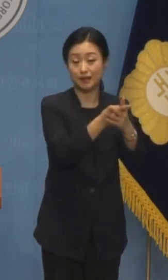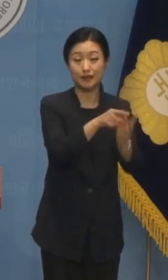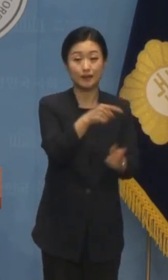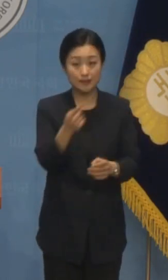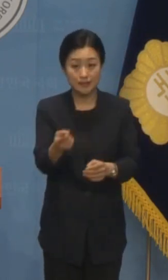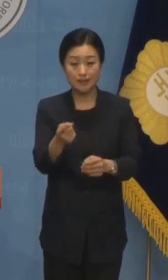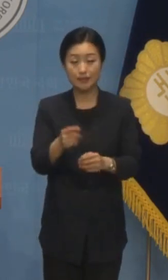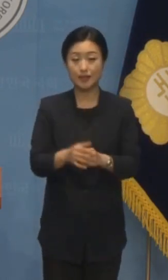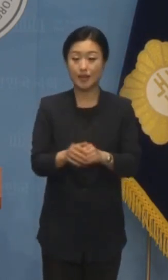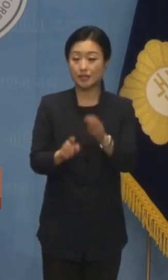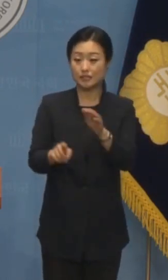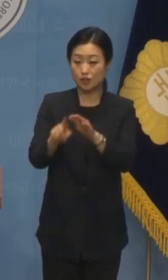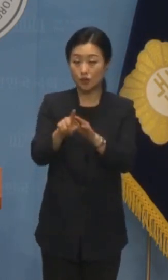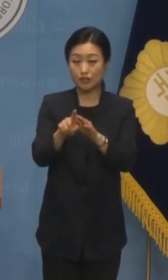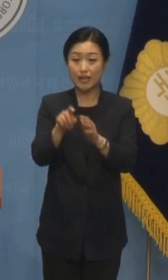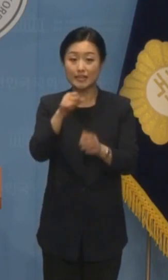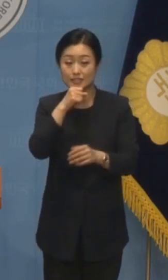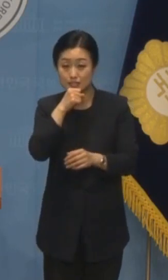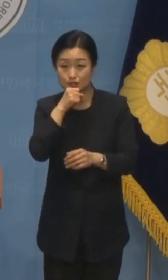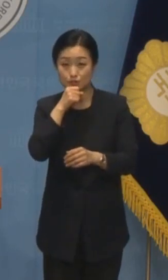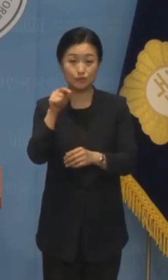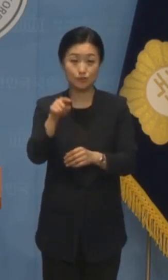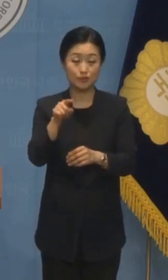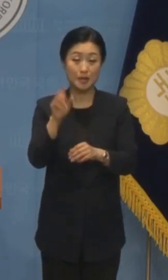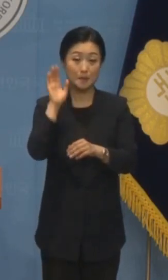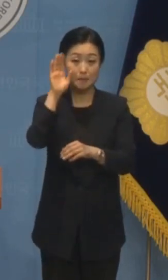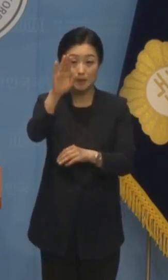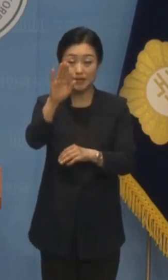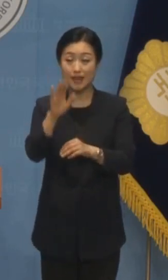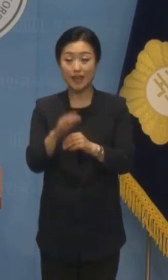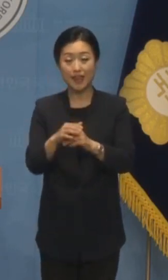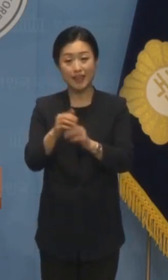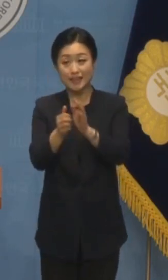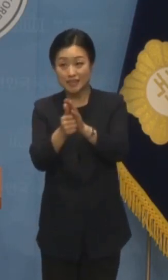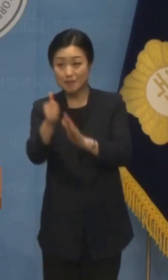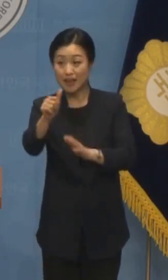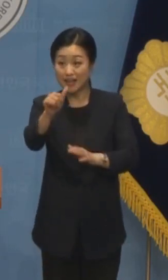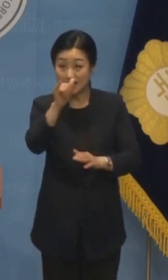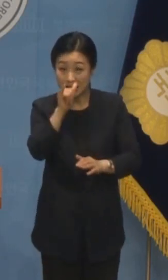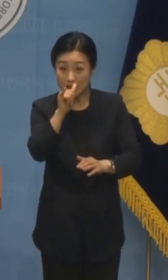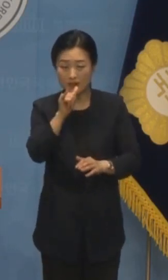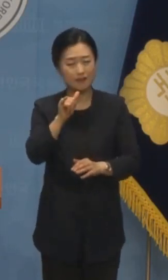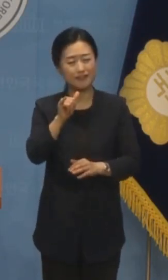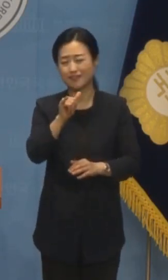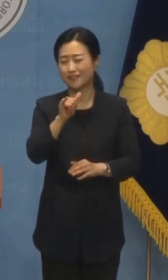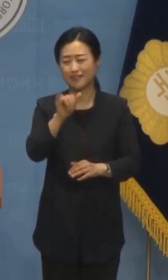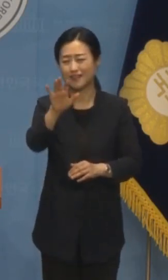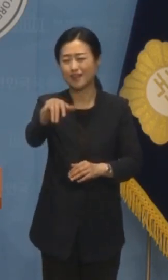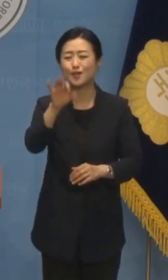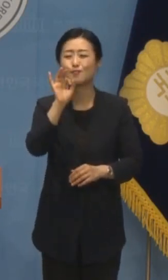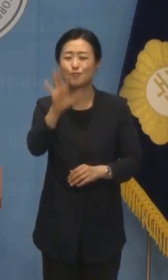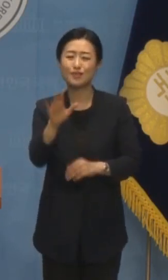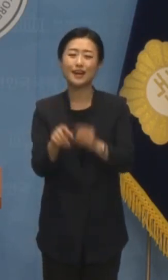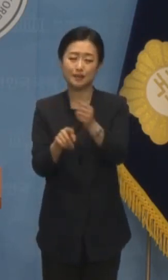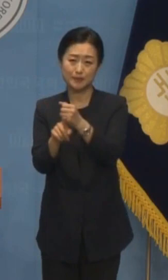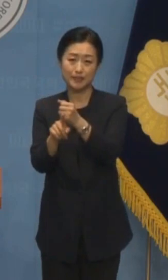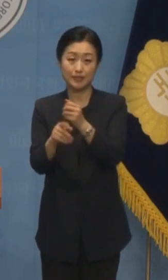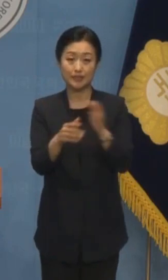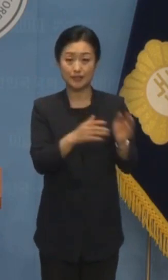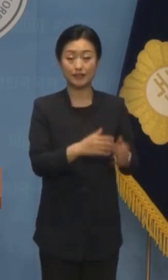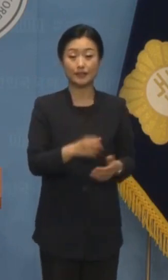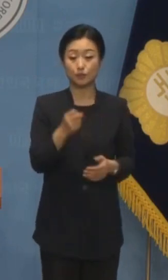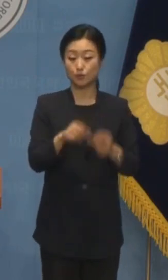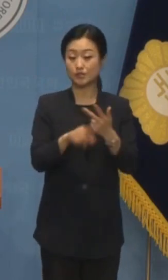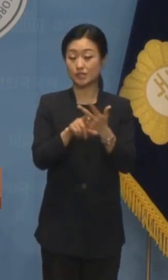반면에 선행지수 순환변동치는 미래 경기 전망을 낙관하기엔 아직 어려운 상태입니다. 그리고 KDI의